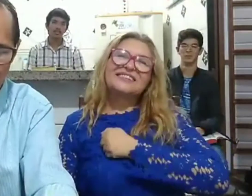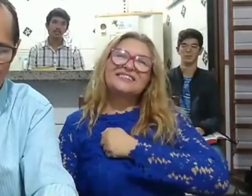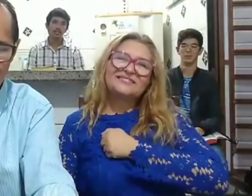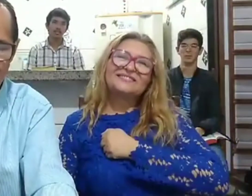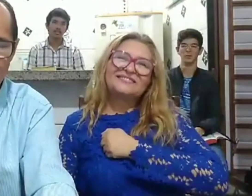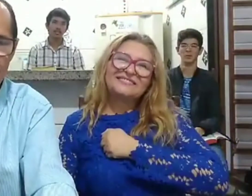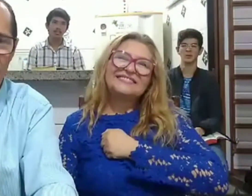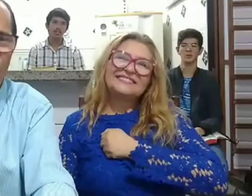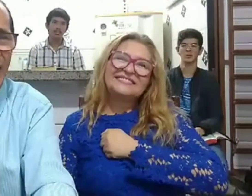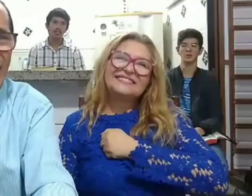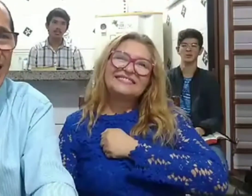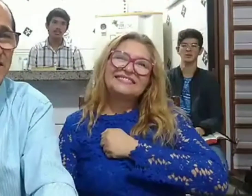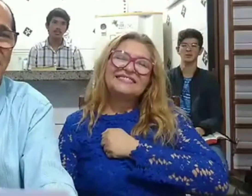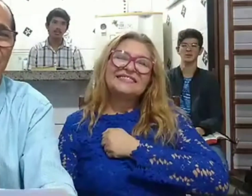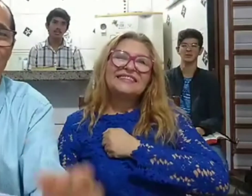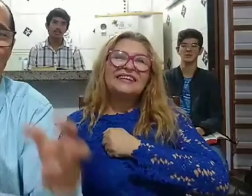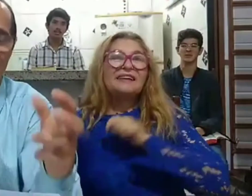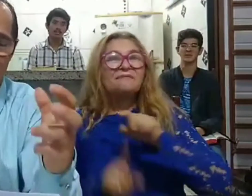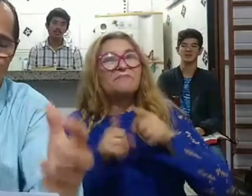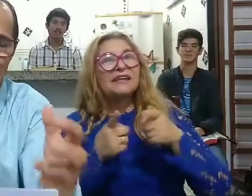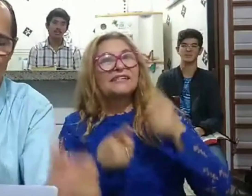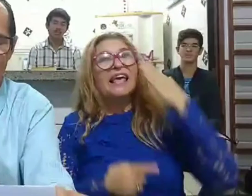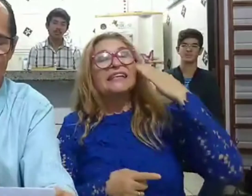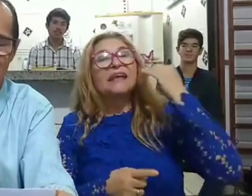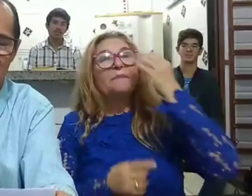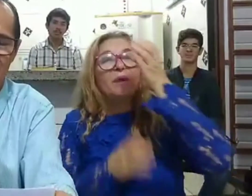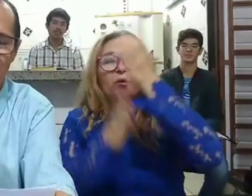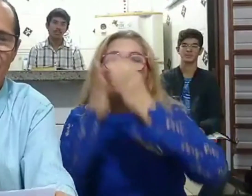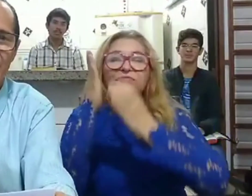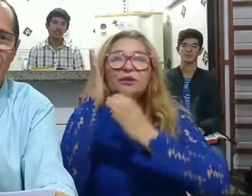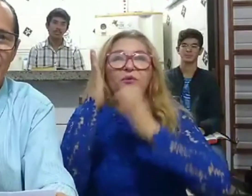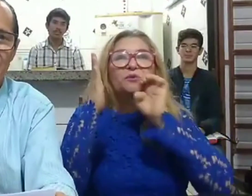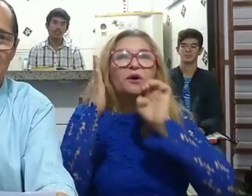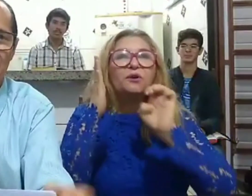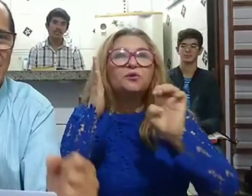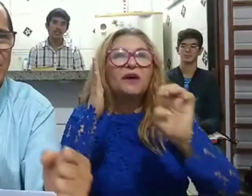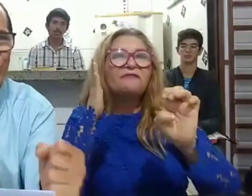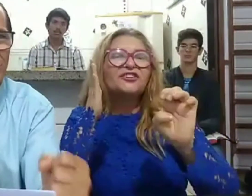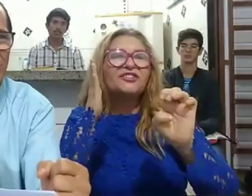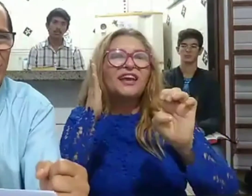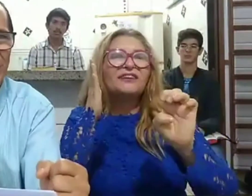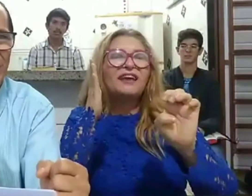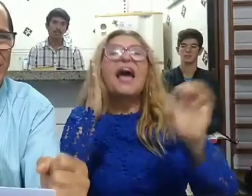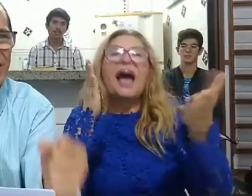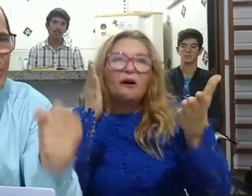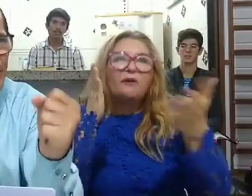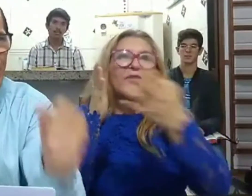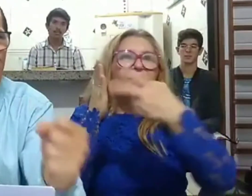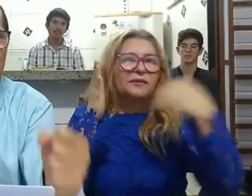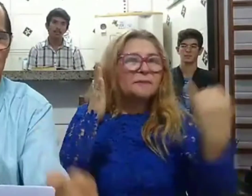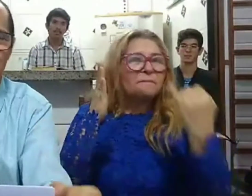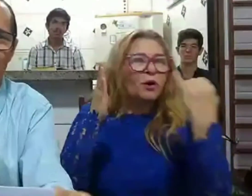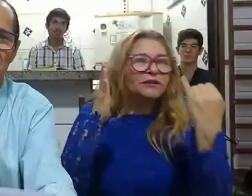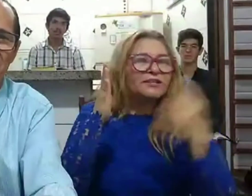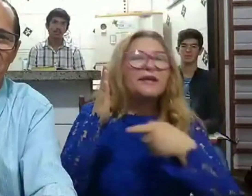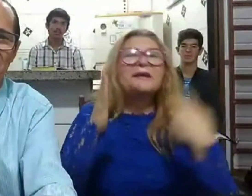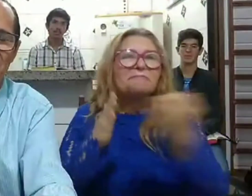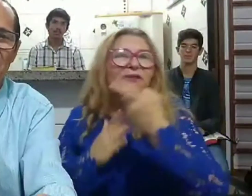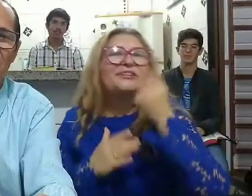pecador. Agora, além de saber o conteúdo do evangelho, esta parte é muito importante, tanto para nós que já